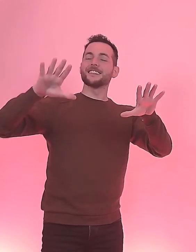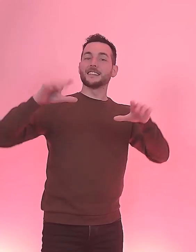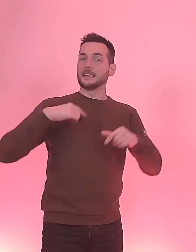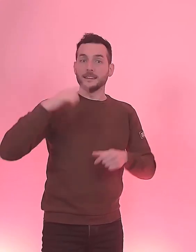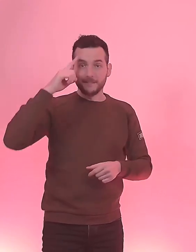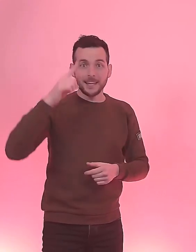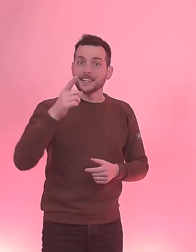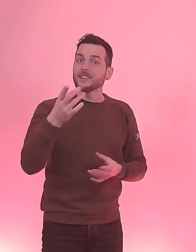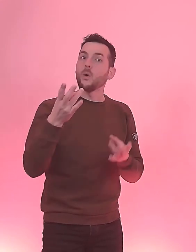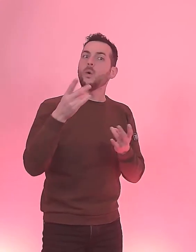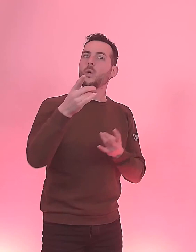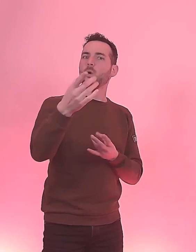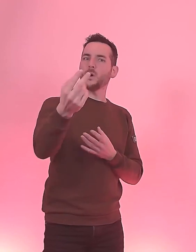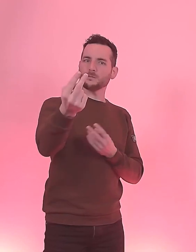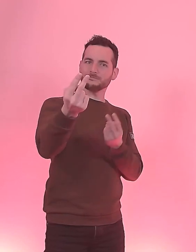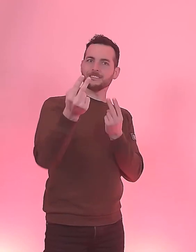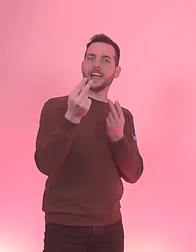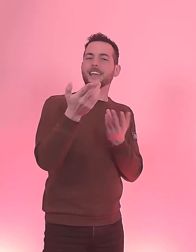kijken